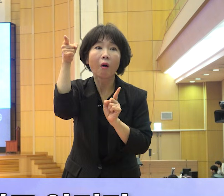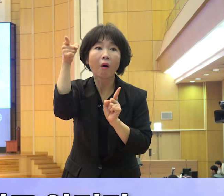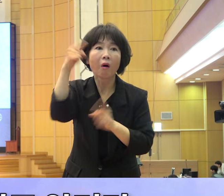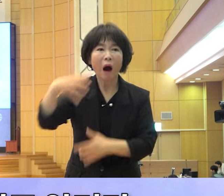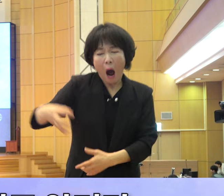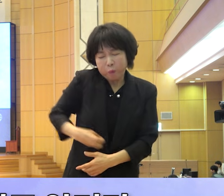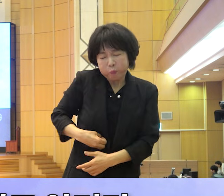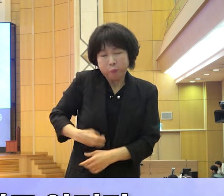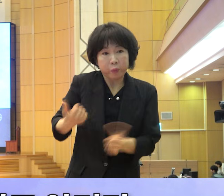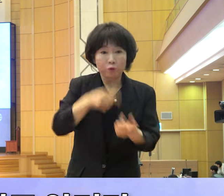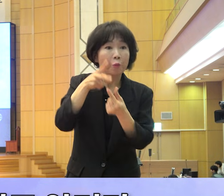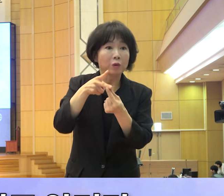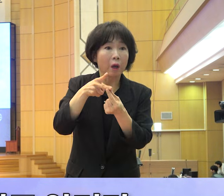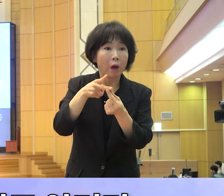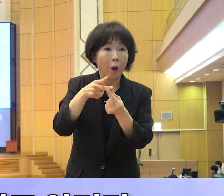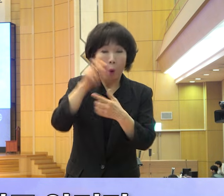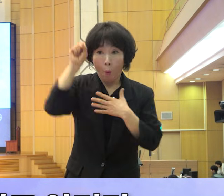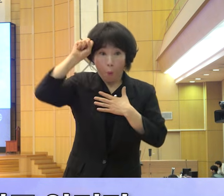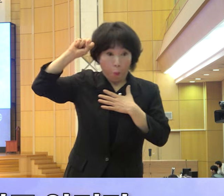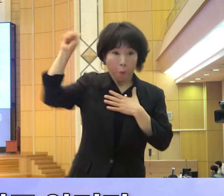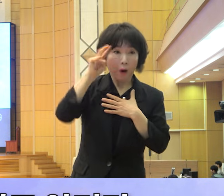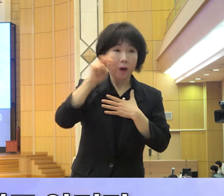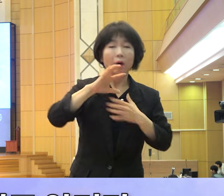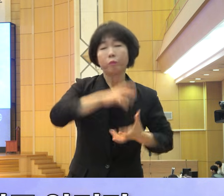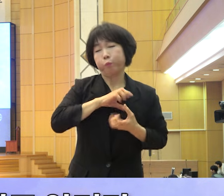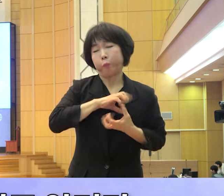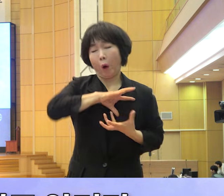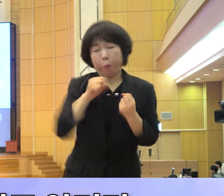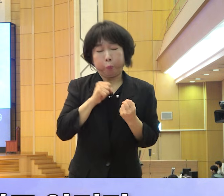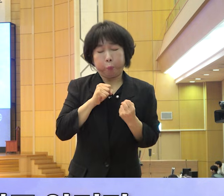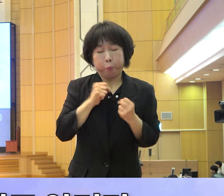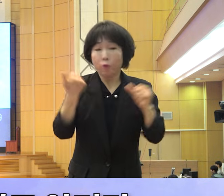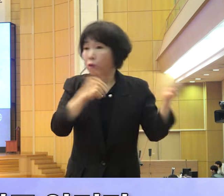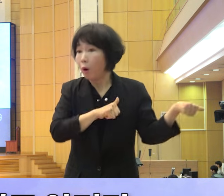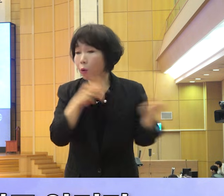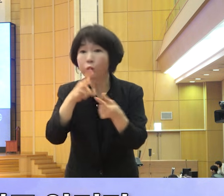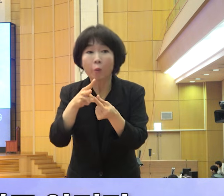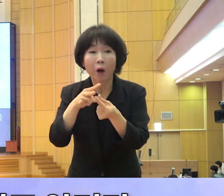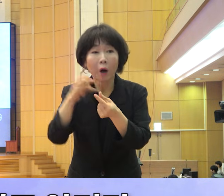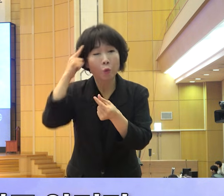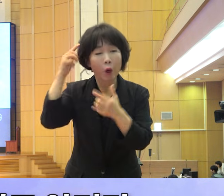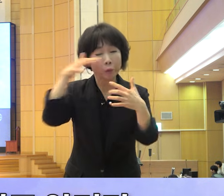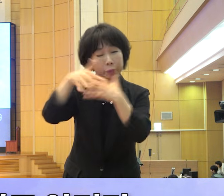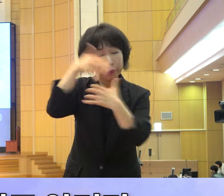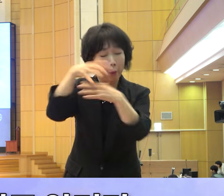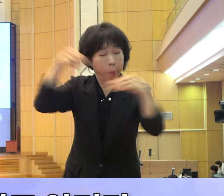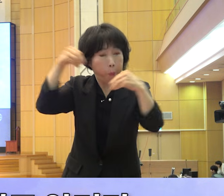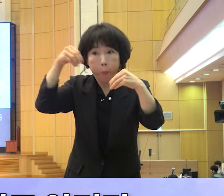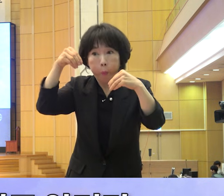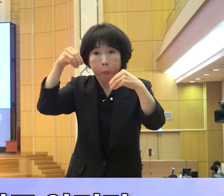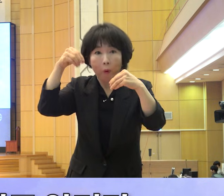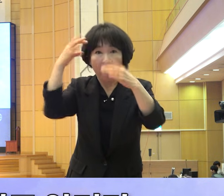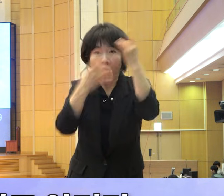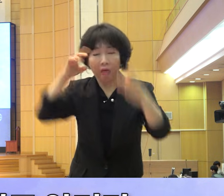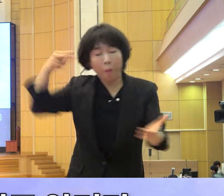갑자기 심근경색으로 또는 뇌경색이라든지 이렇게 쓰러질